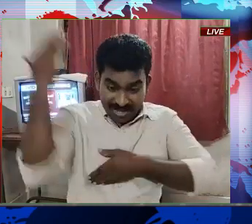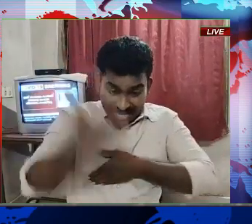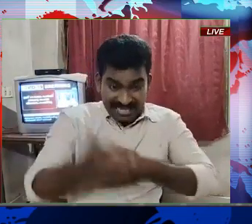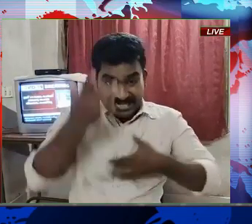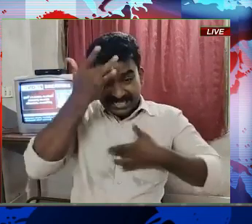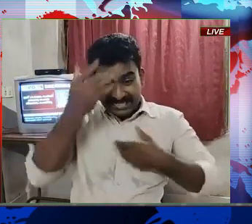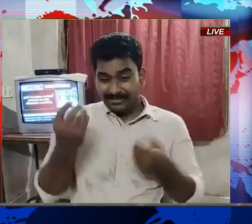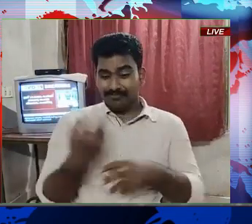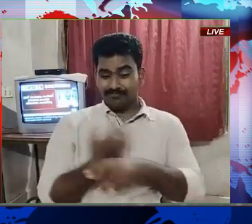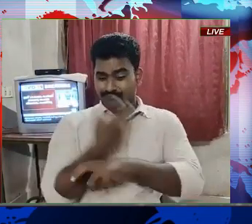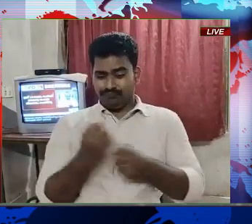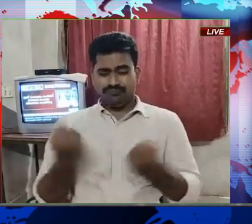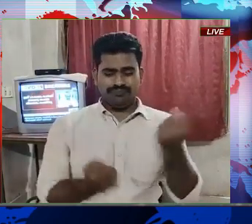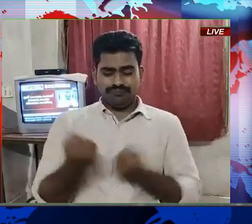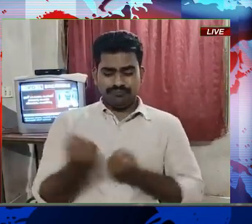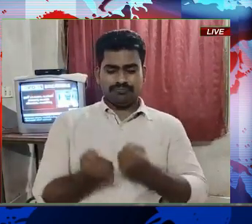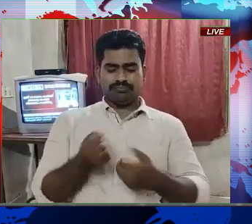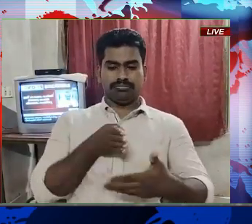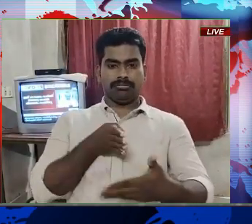ചരക്ക് കൊണ്ടുവരുന്നതിൽ